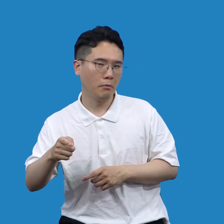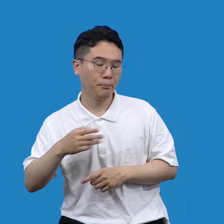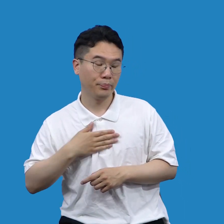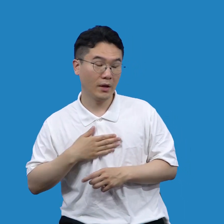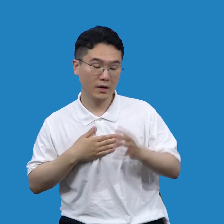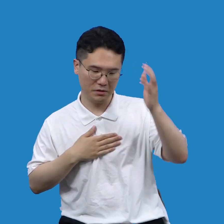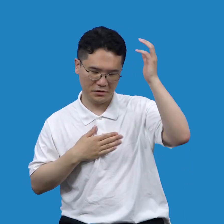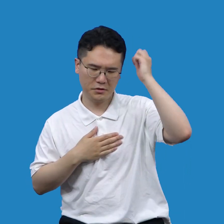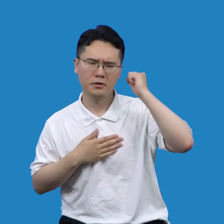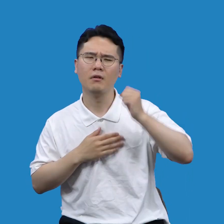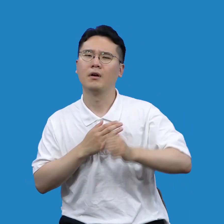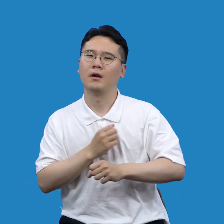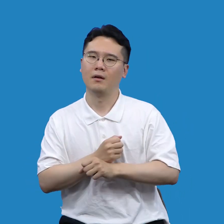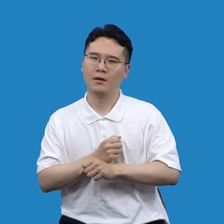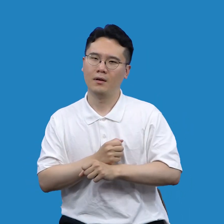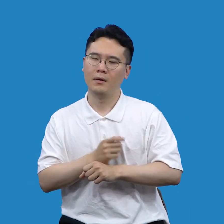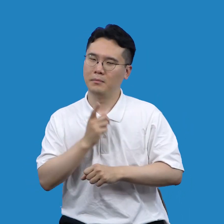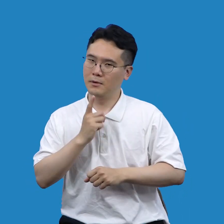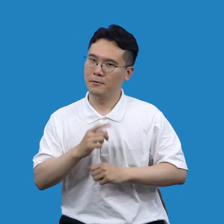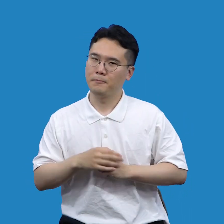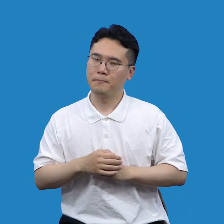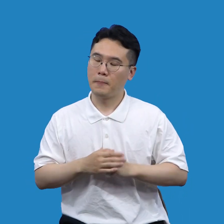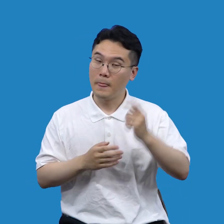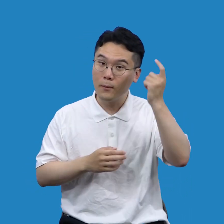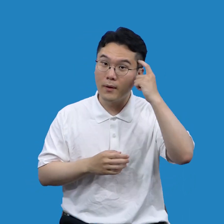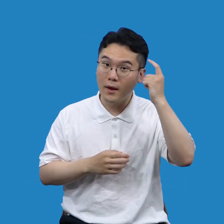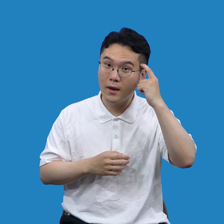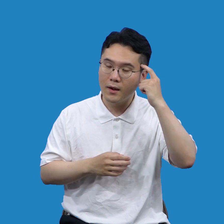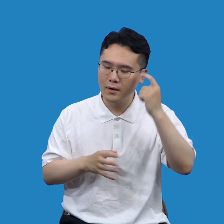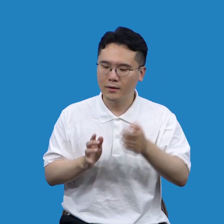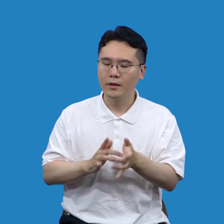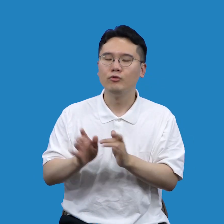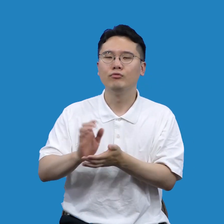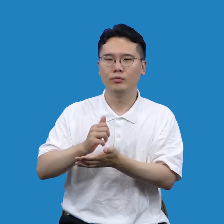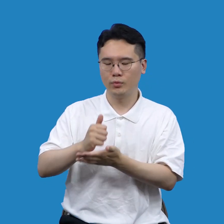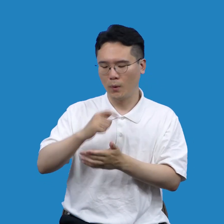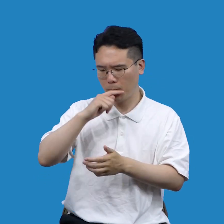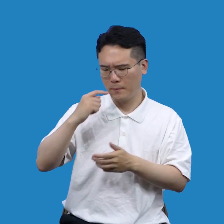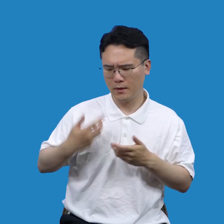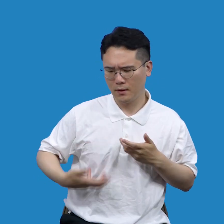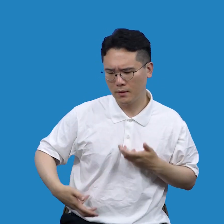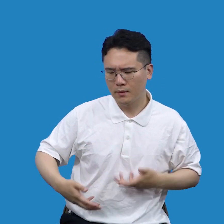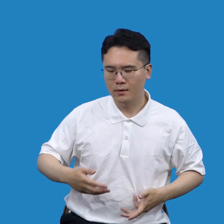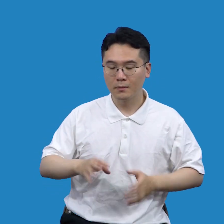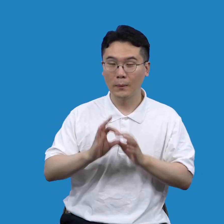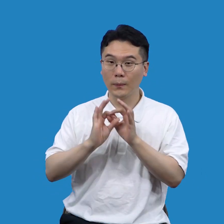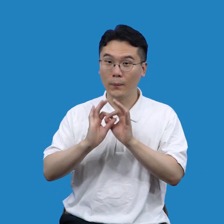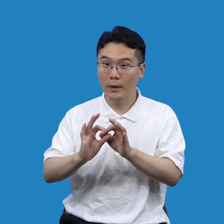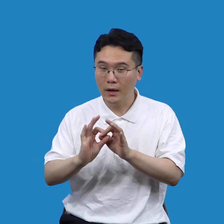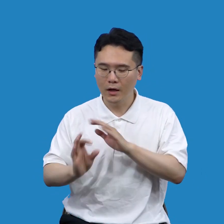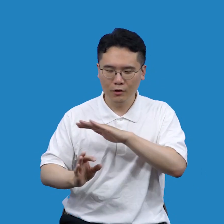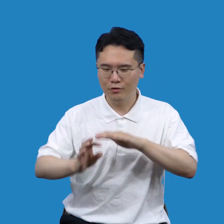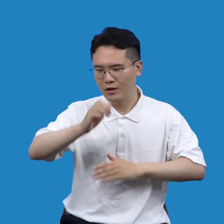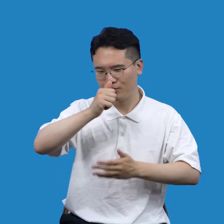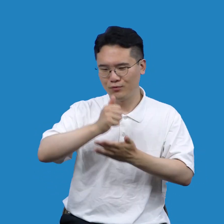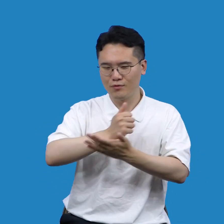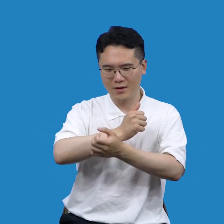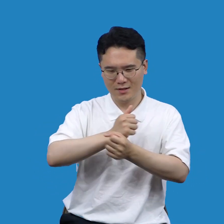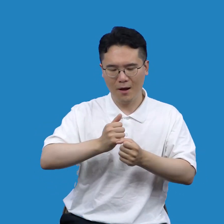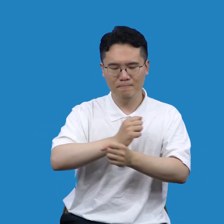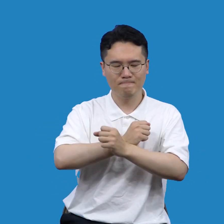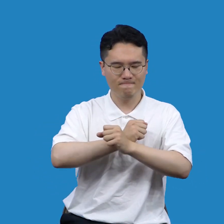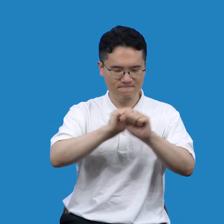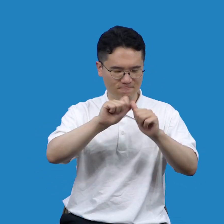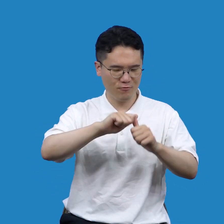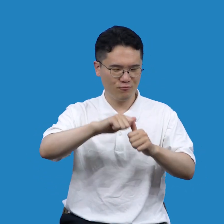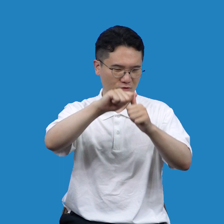이 말입니다. 왜냐하면 예수 그리스도의 피 흘리심으로, 그 희생으로 우리가 죄사함을, 구원을